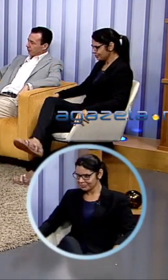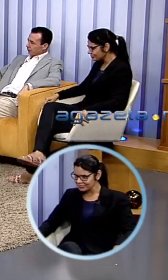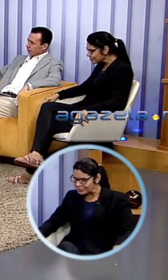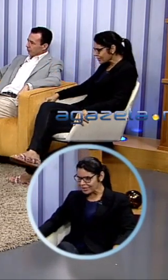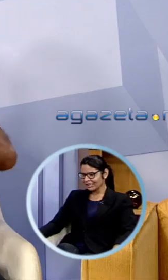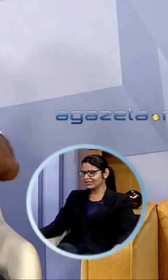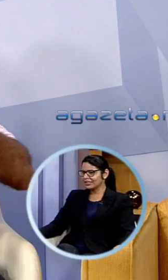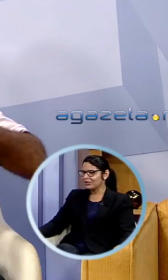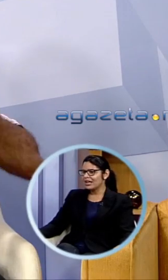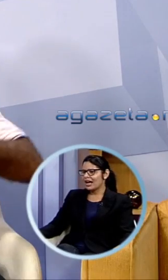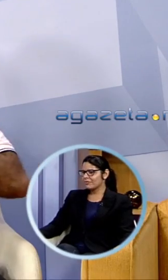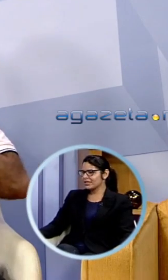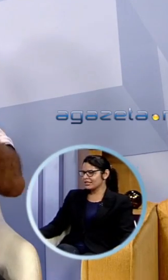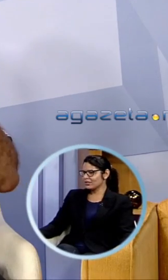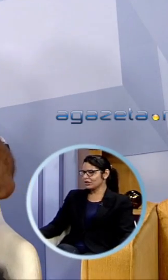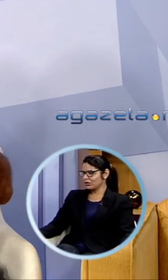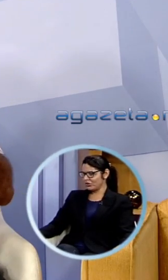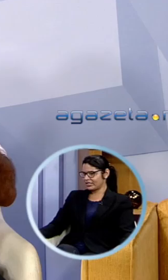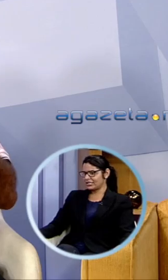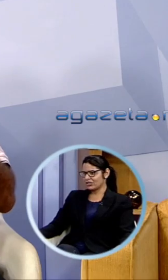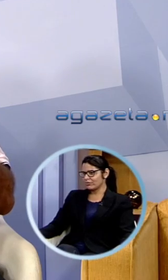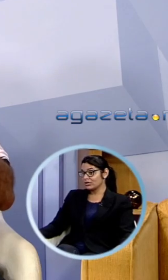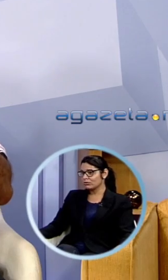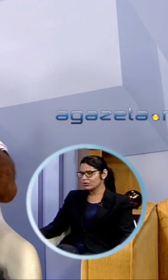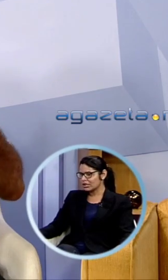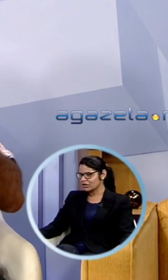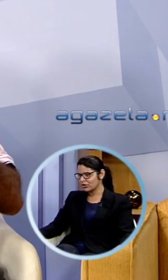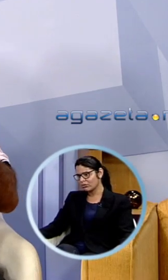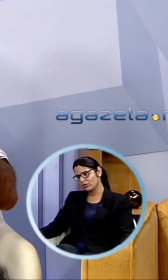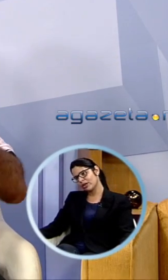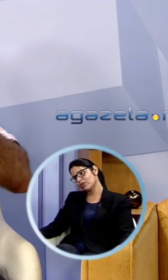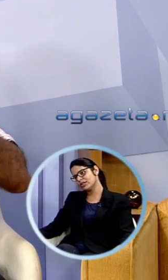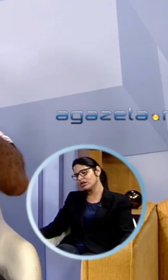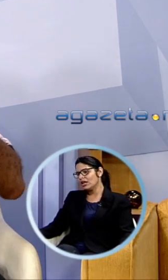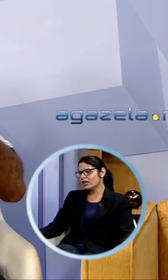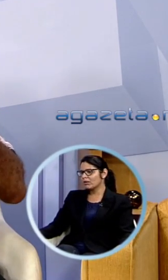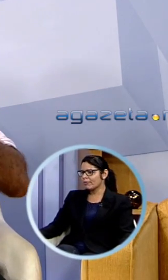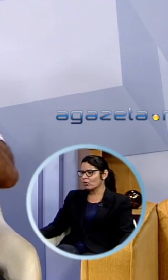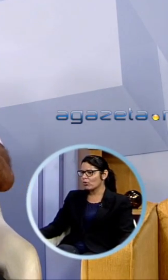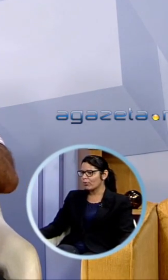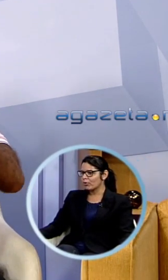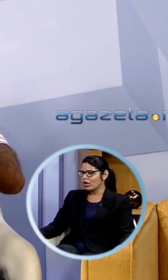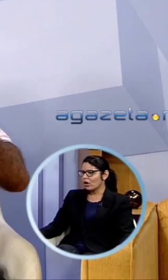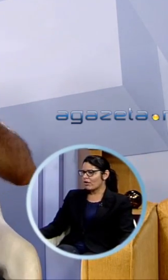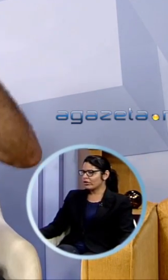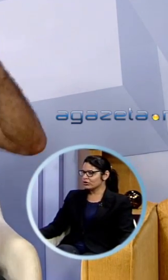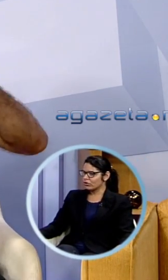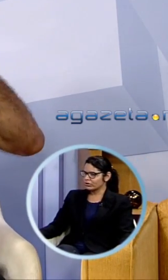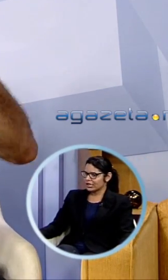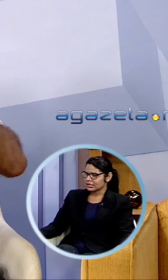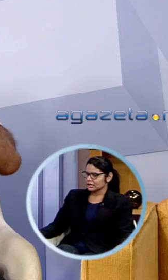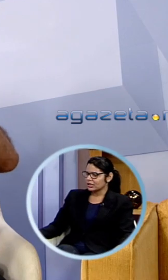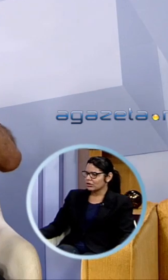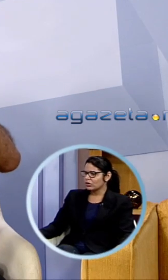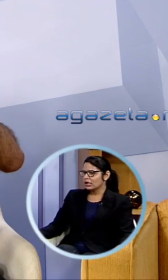forma então a minha exerção dentro da Universidade eu me sinto muito satisfeito muito bem com isso eu não me preocupo com a falta